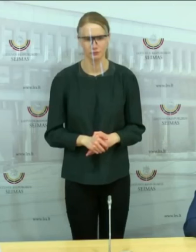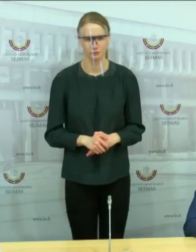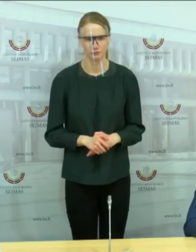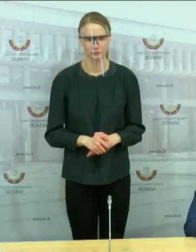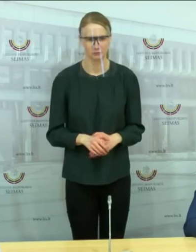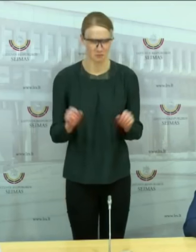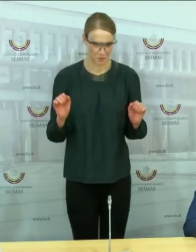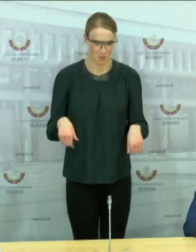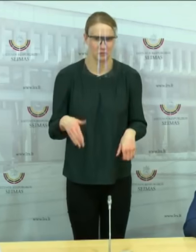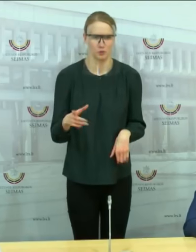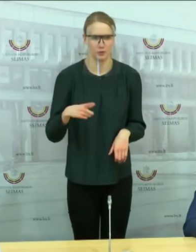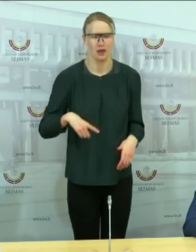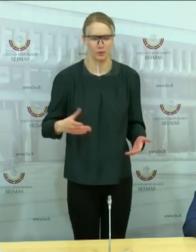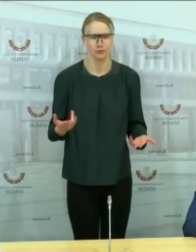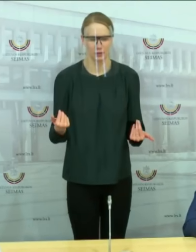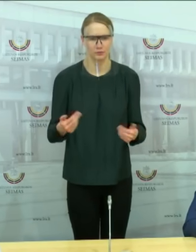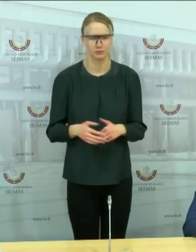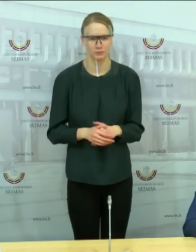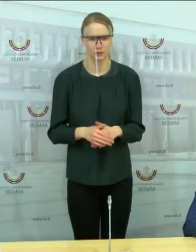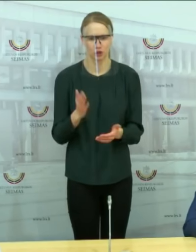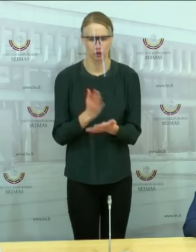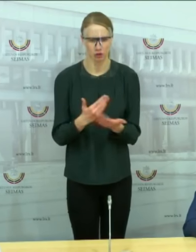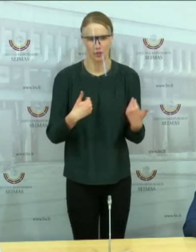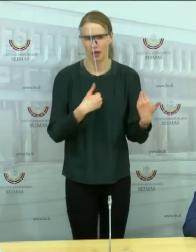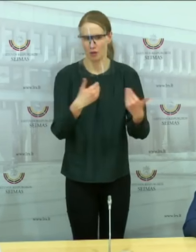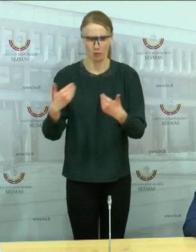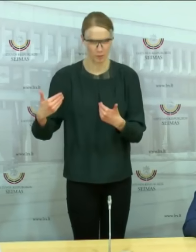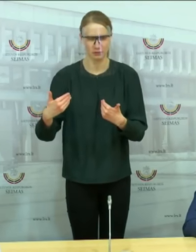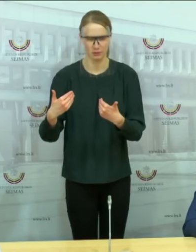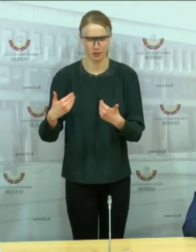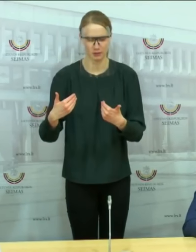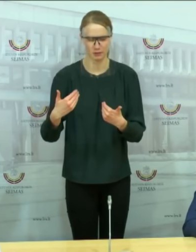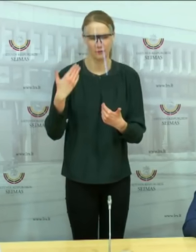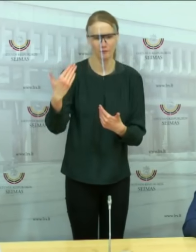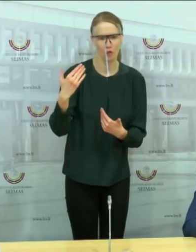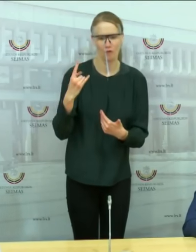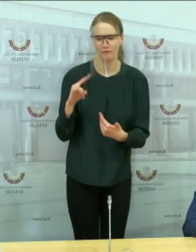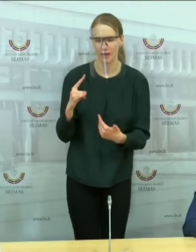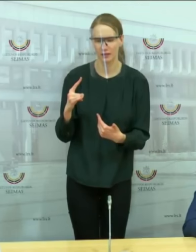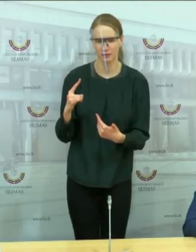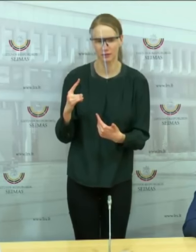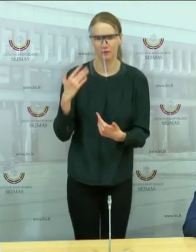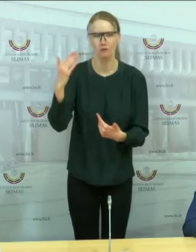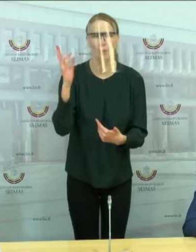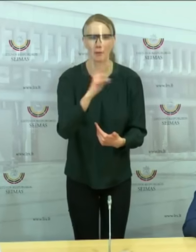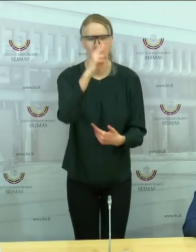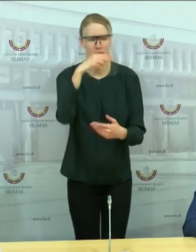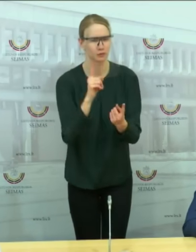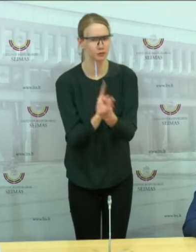Visko gali būti. Gali būti, kad tokia rekomendacija išliks labai ilgą laiką ir tol, kol nebus